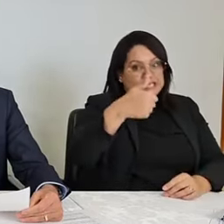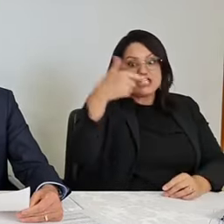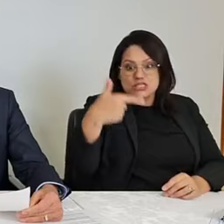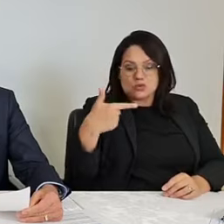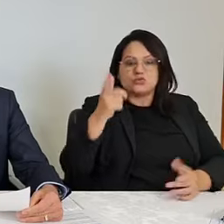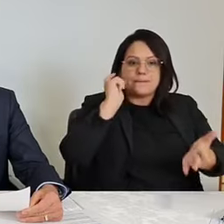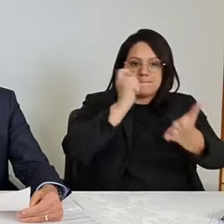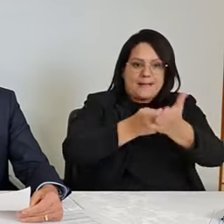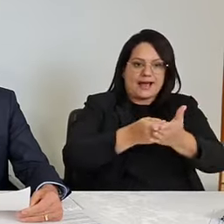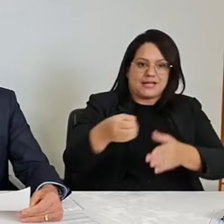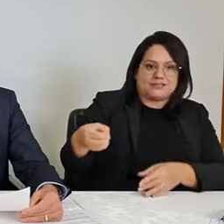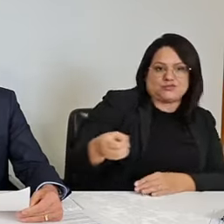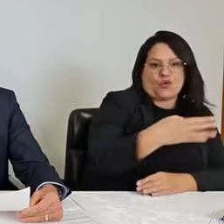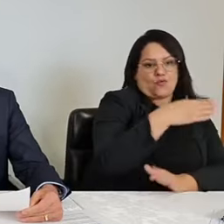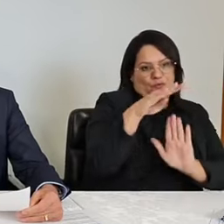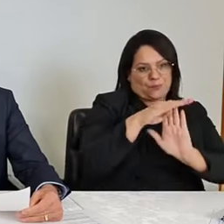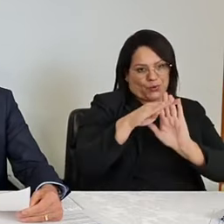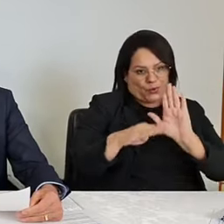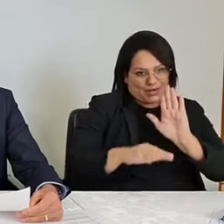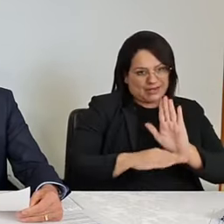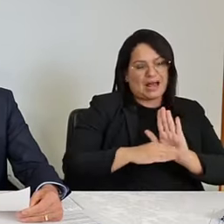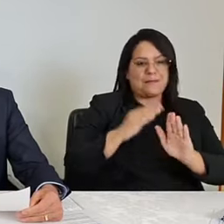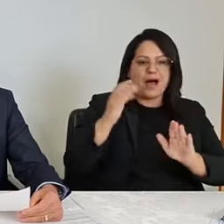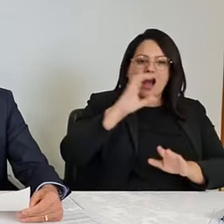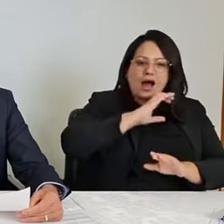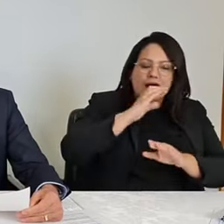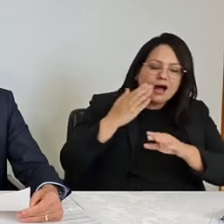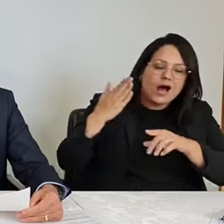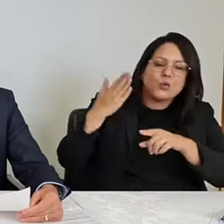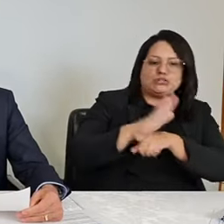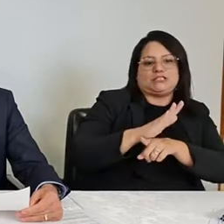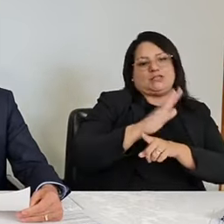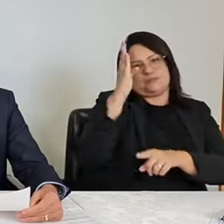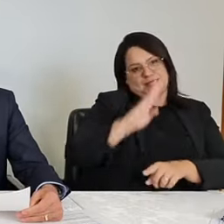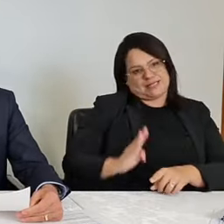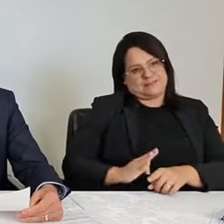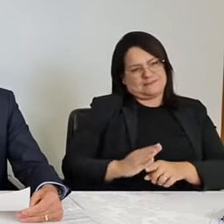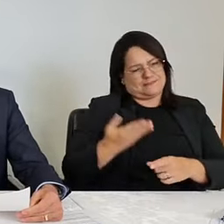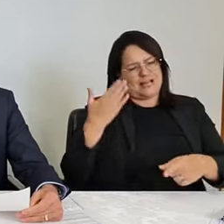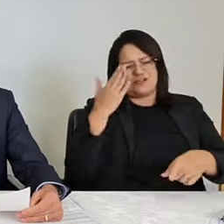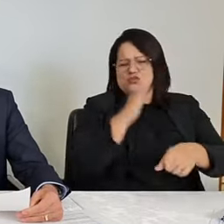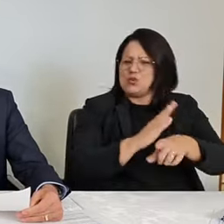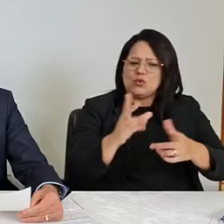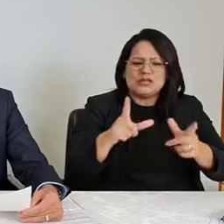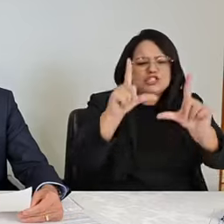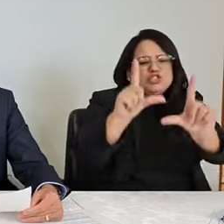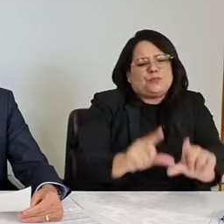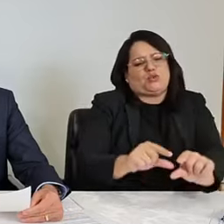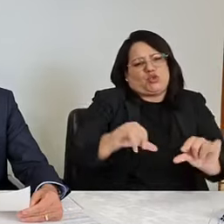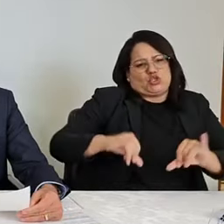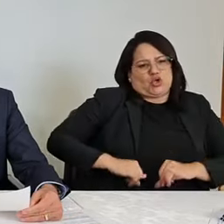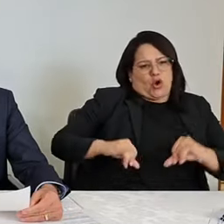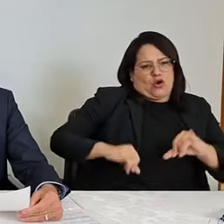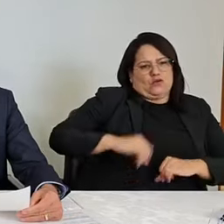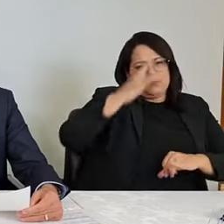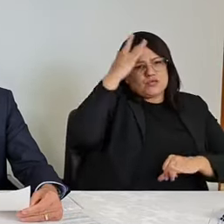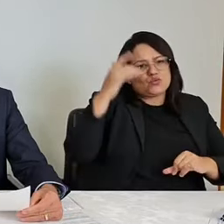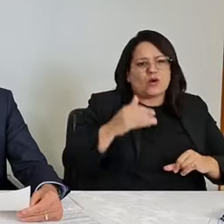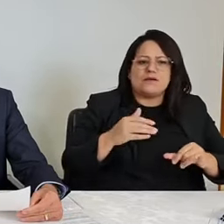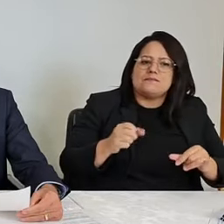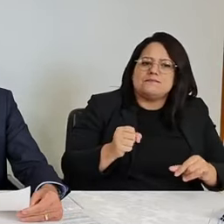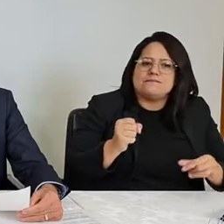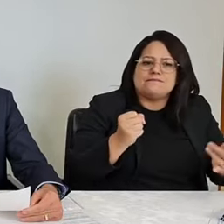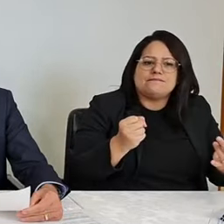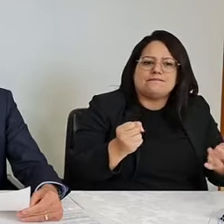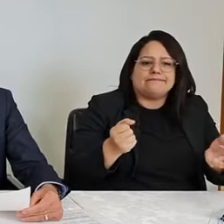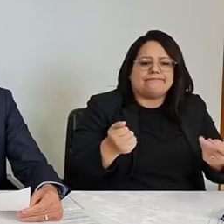então, o novo programa chamado Auxílio Brasil, que vai ajudar a minorar o sofrimento dos mais antigos por todo o